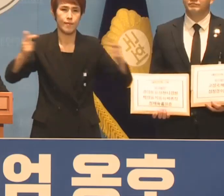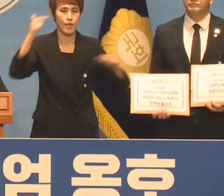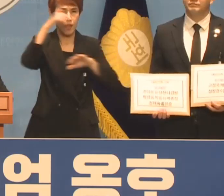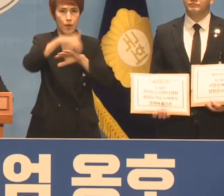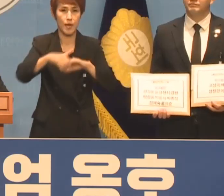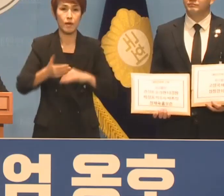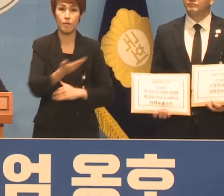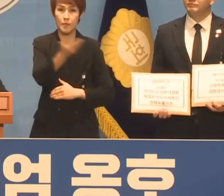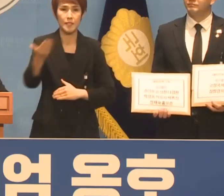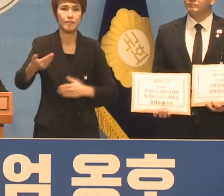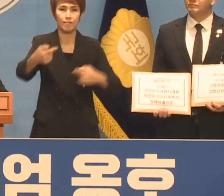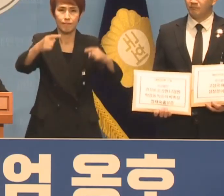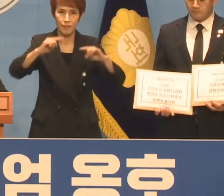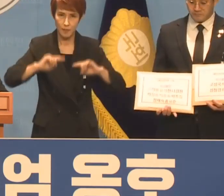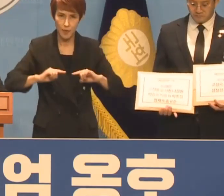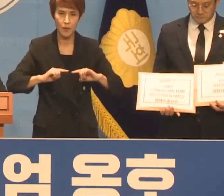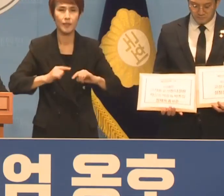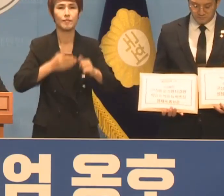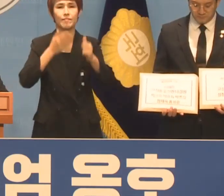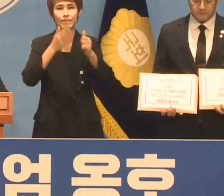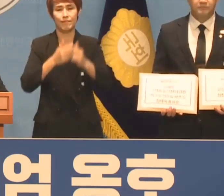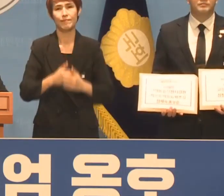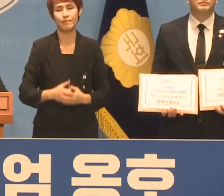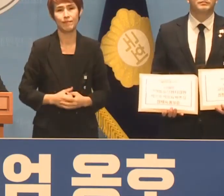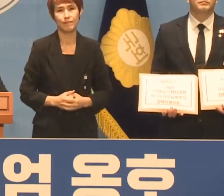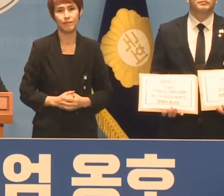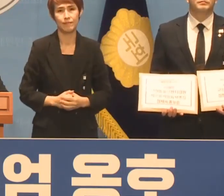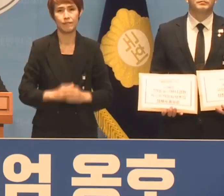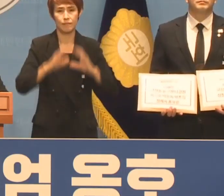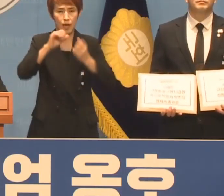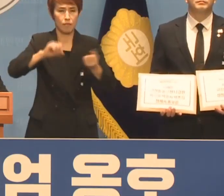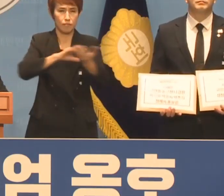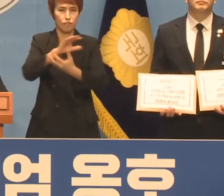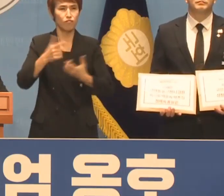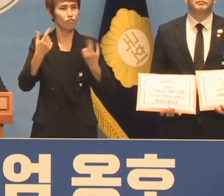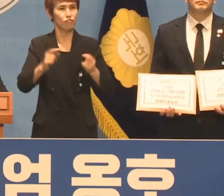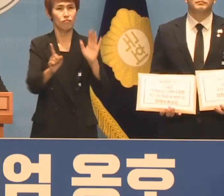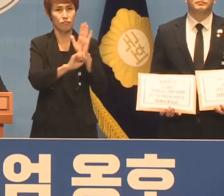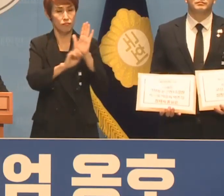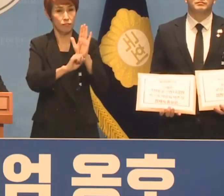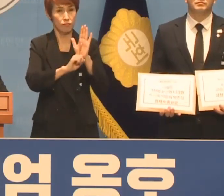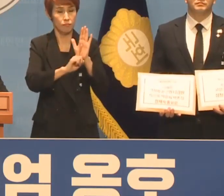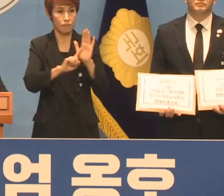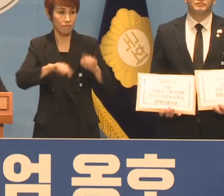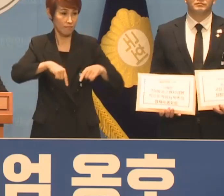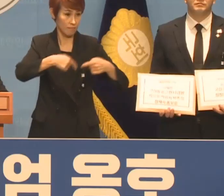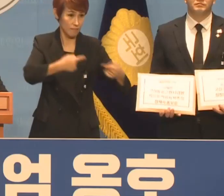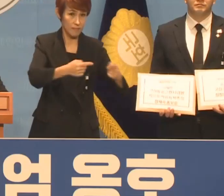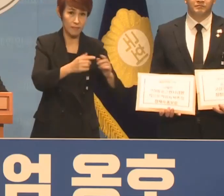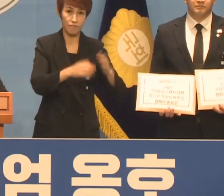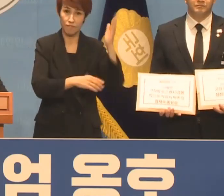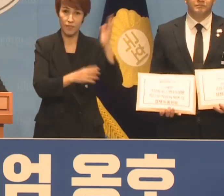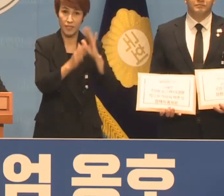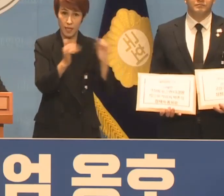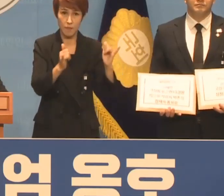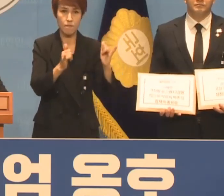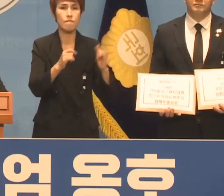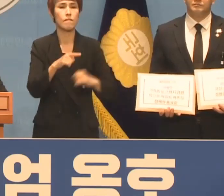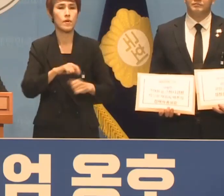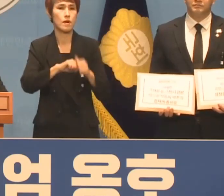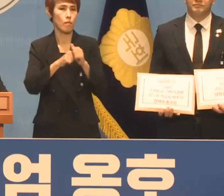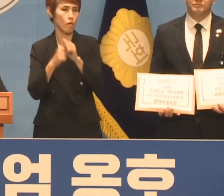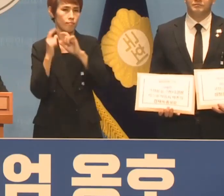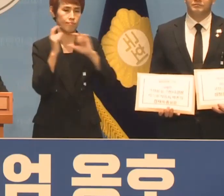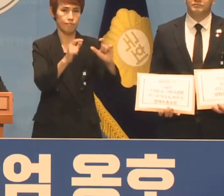많은 시민들의 참여 바라고 내란 선전 선동에 가담하는 사람들에 대해서는 저희가 단호하게 조치를